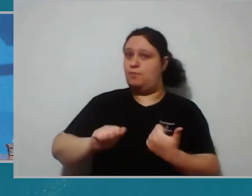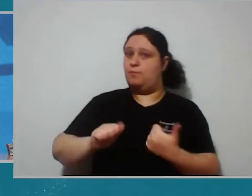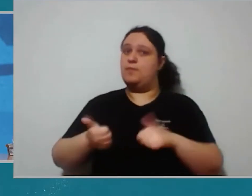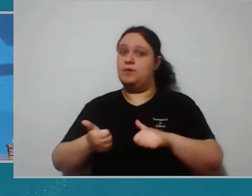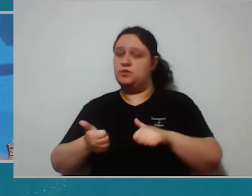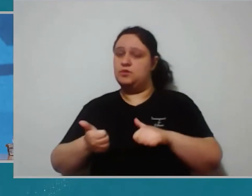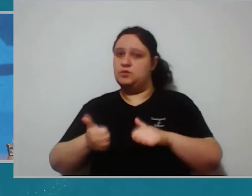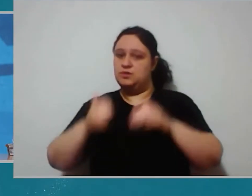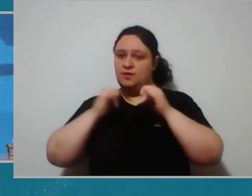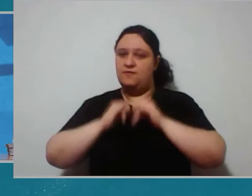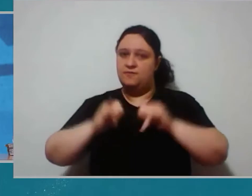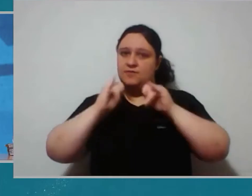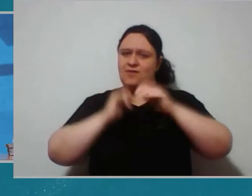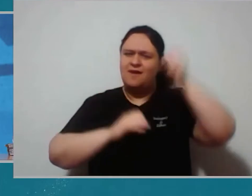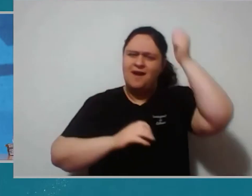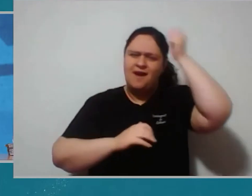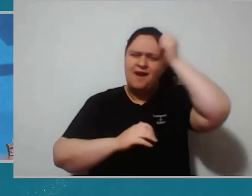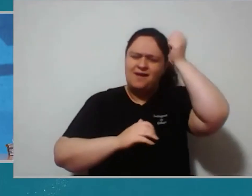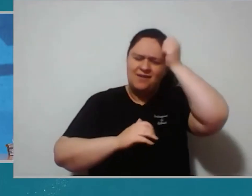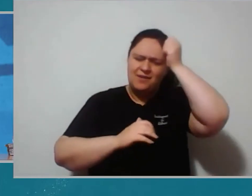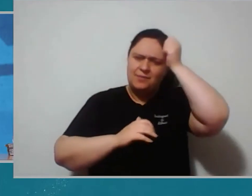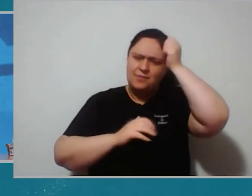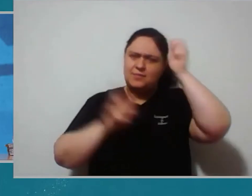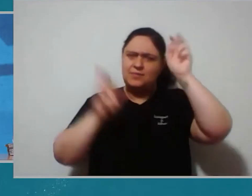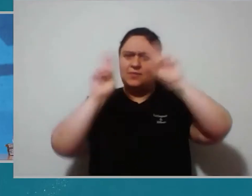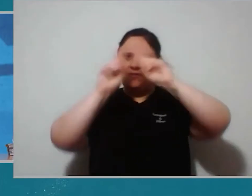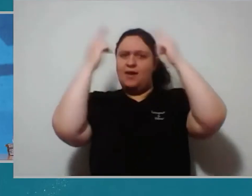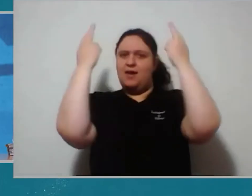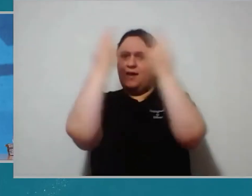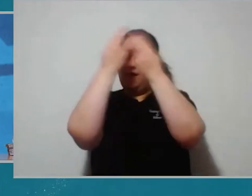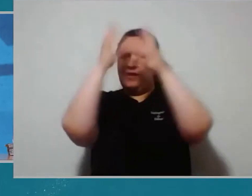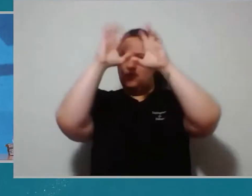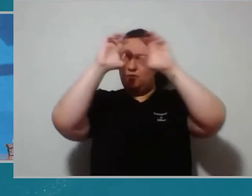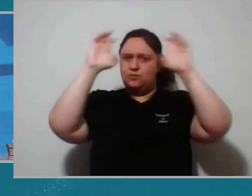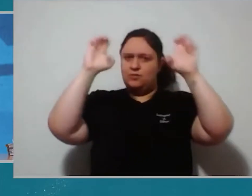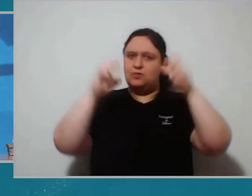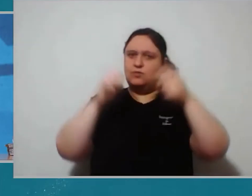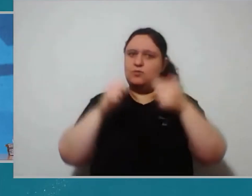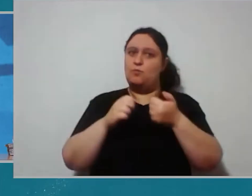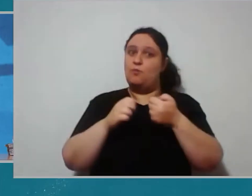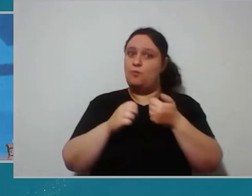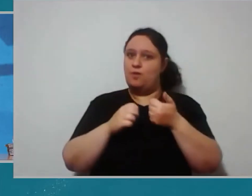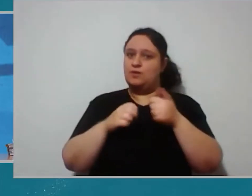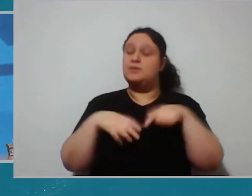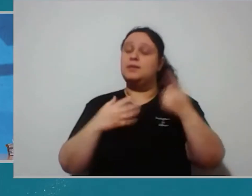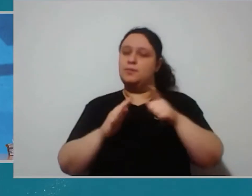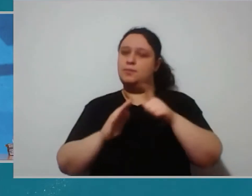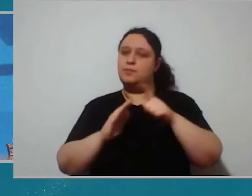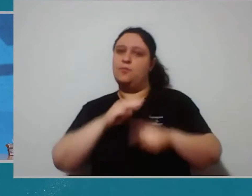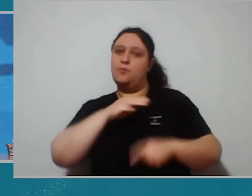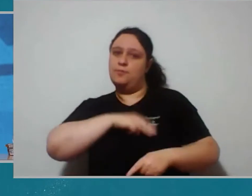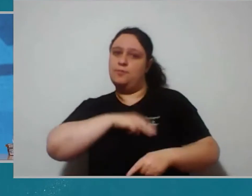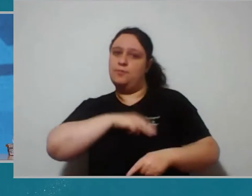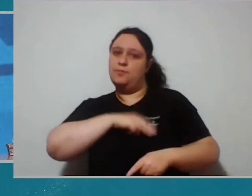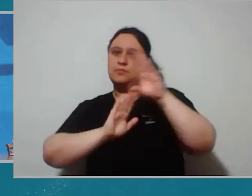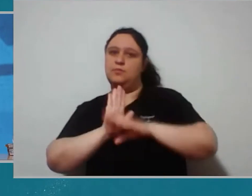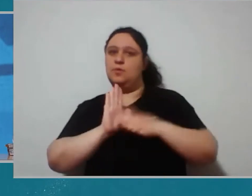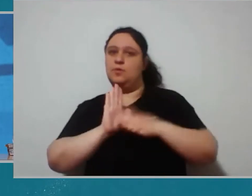arrependei-vos, está próximo o reino dos céus. Depois, em 4:17 de Mateus, o próprio Senhor